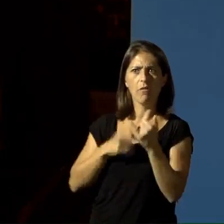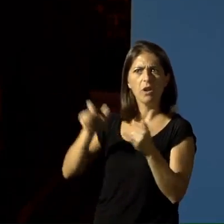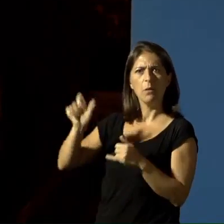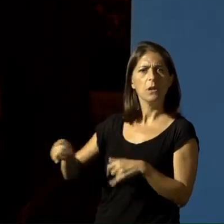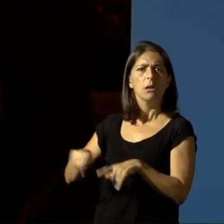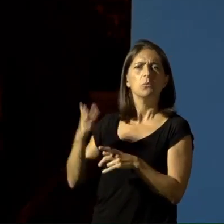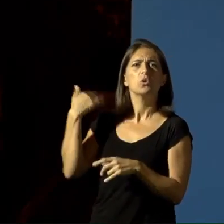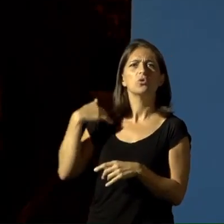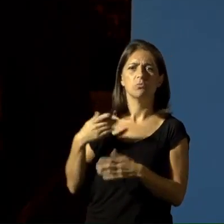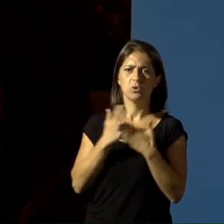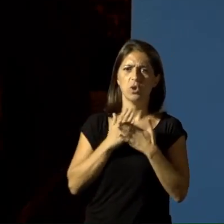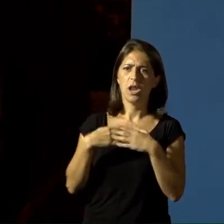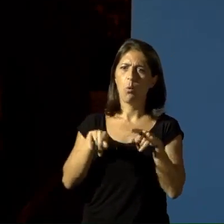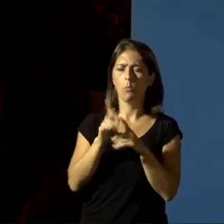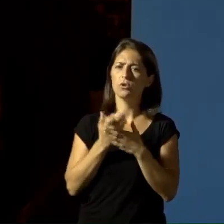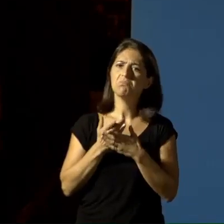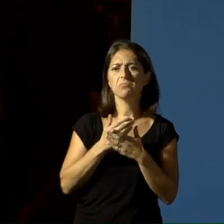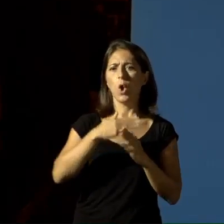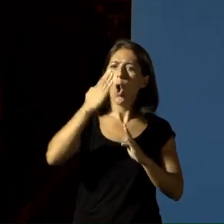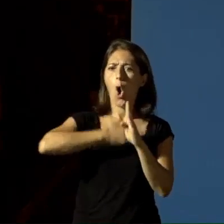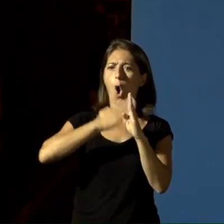cando estudábamos as ordes monásticas.